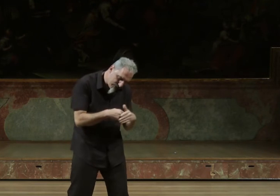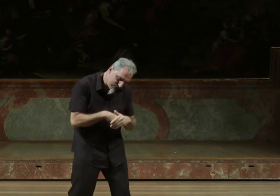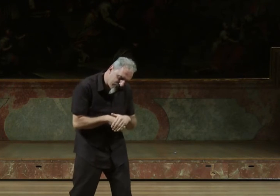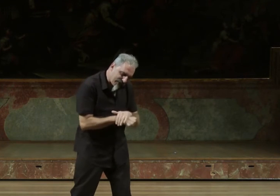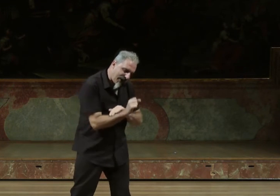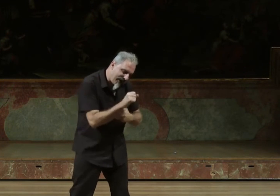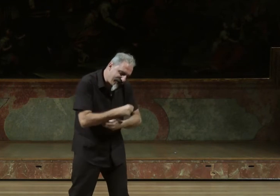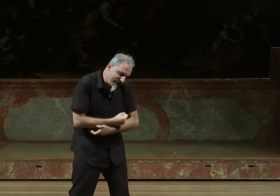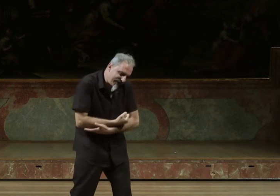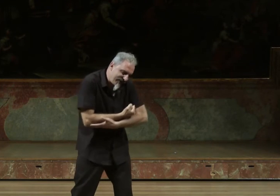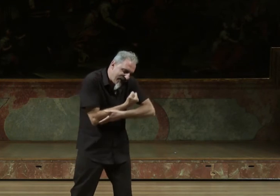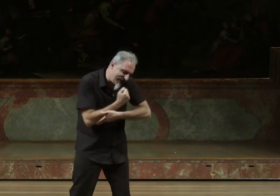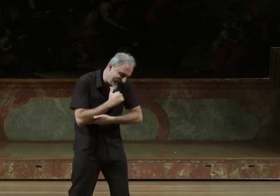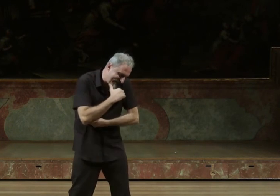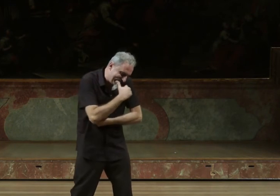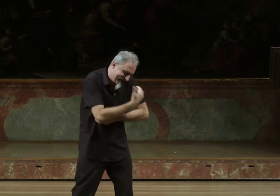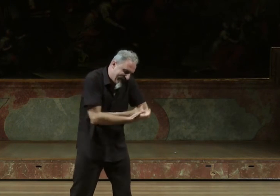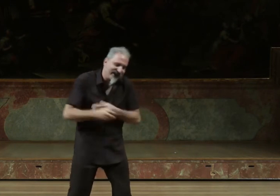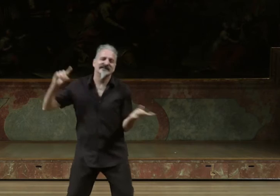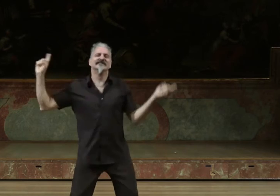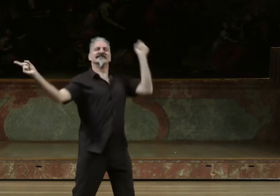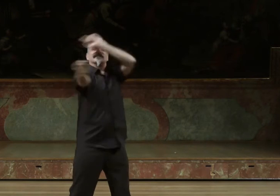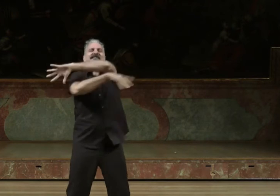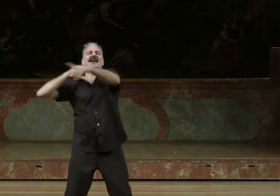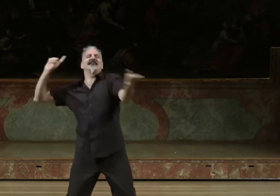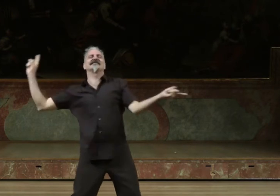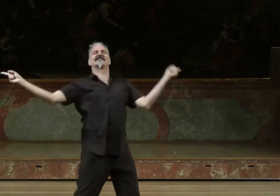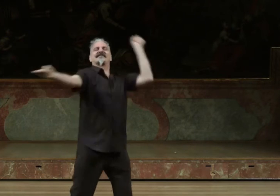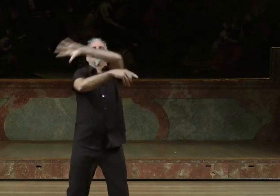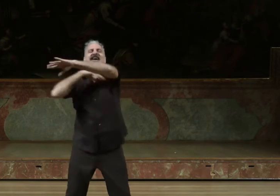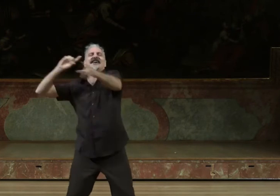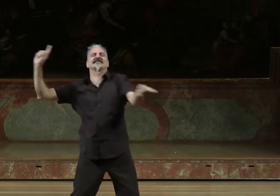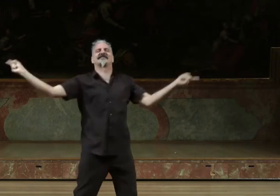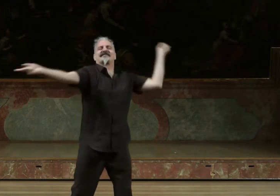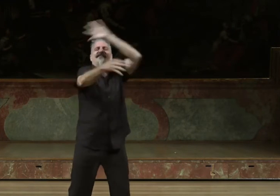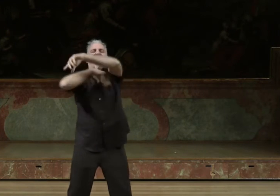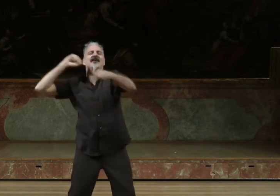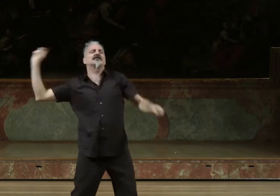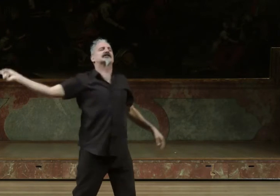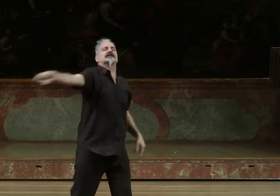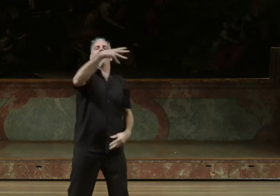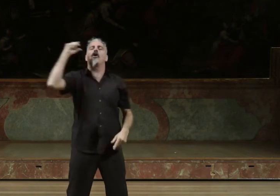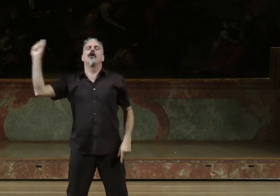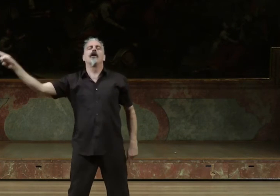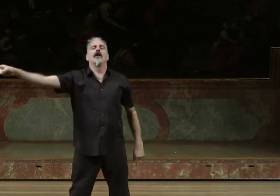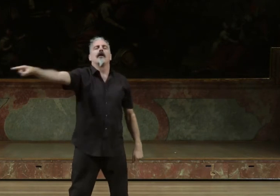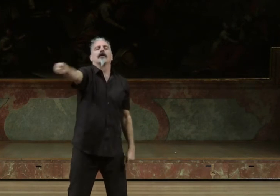Schwanger, ein Kind, ein Baby. Der Leuchtturm dreht sich, dreht